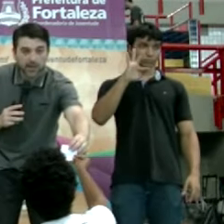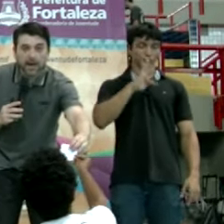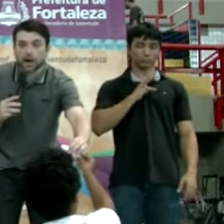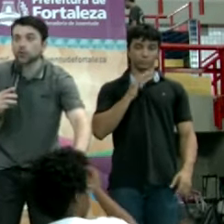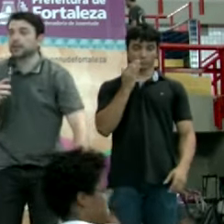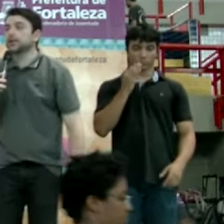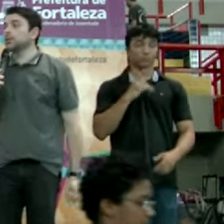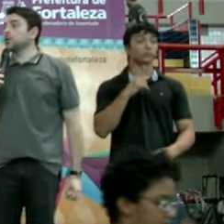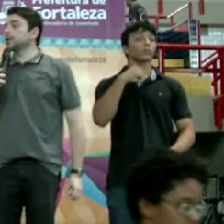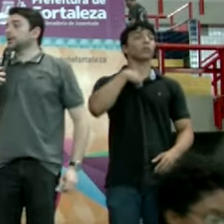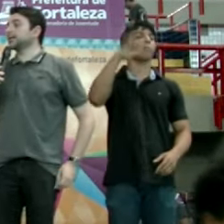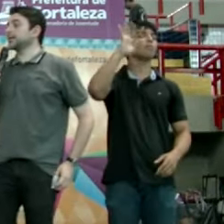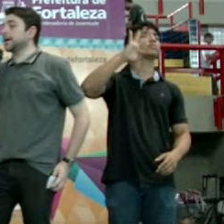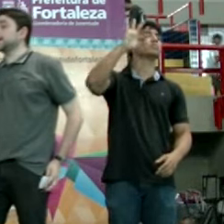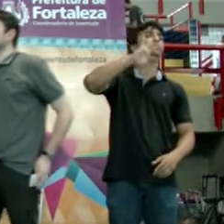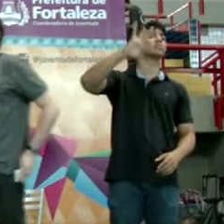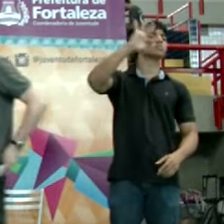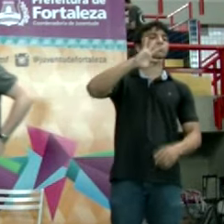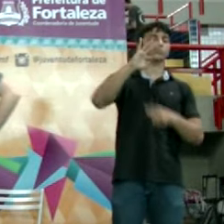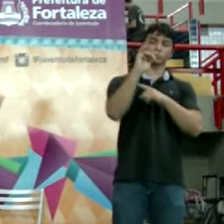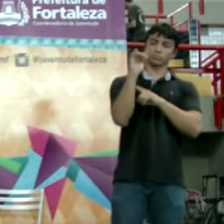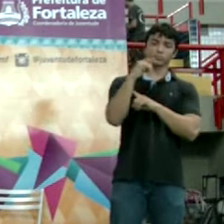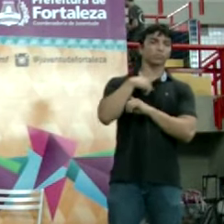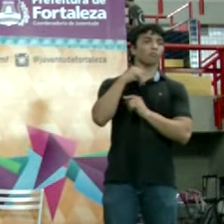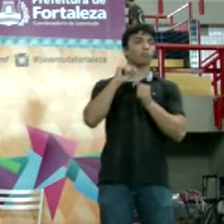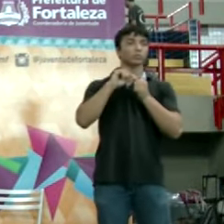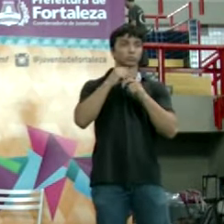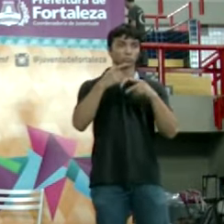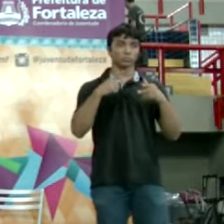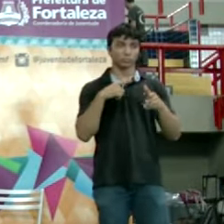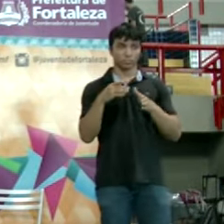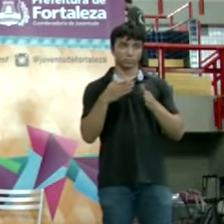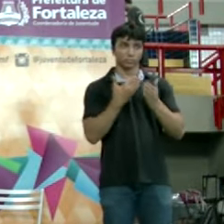obrigado, amor, aconteceu uma coisa interessante na cadeira de ecologia.